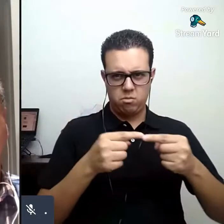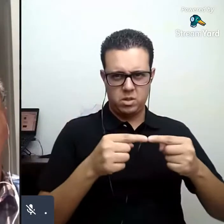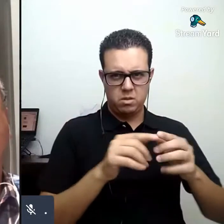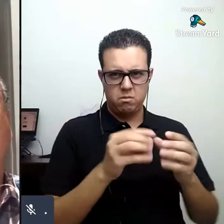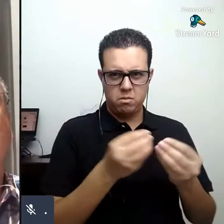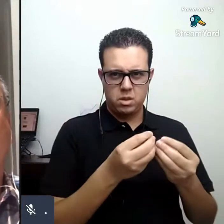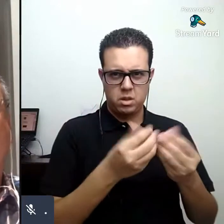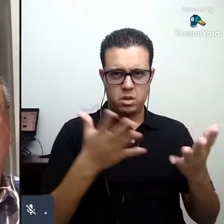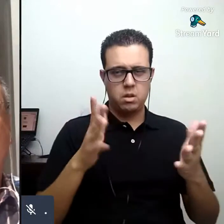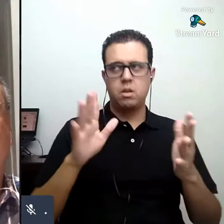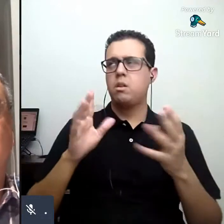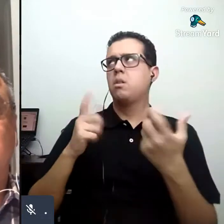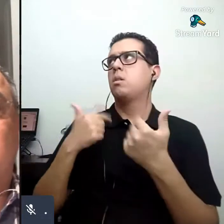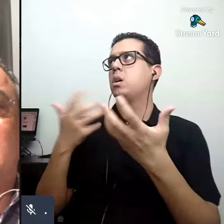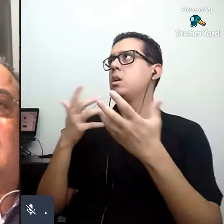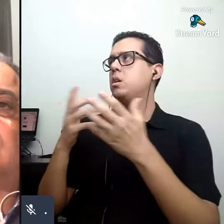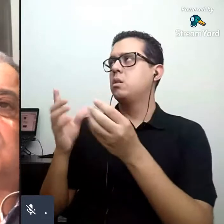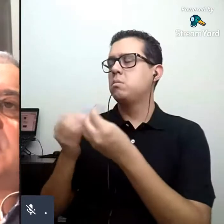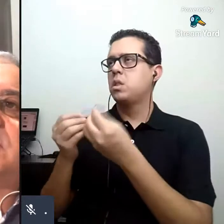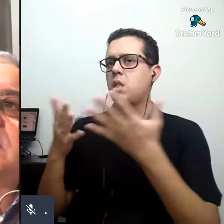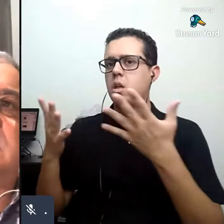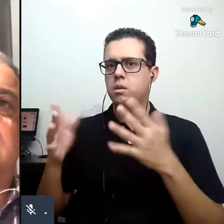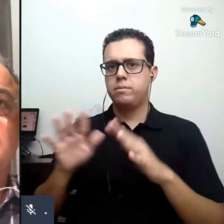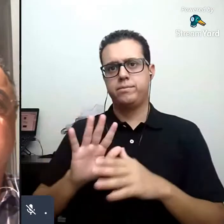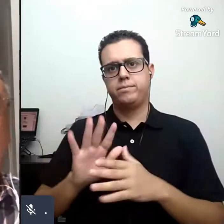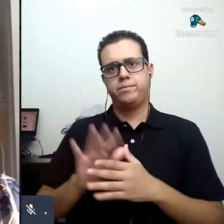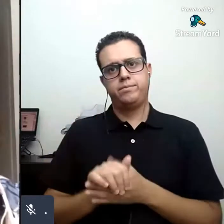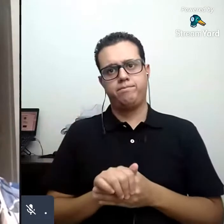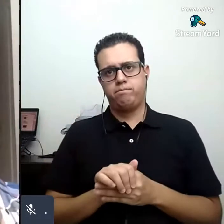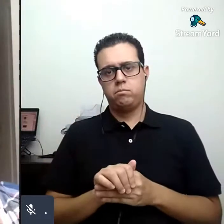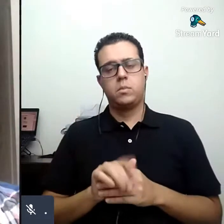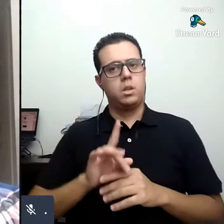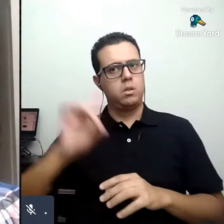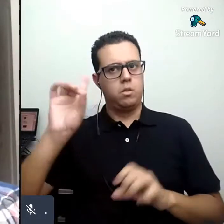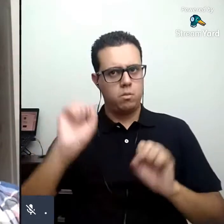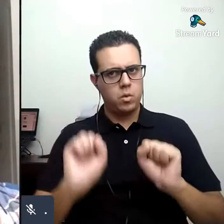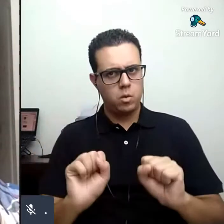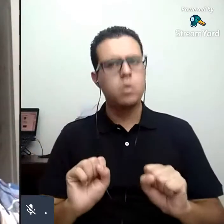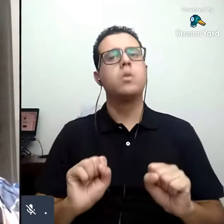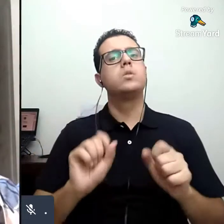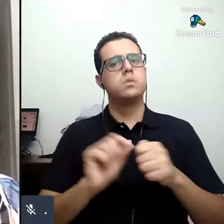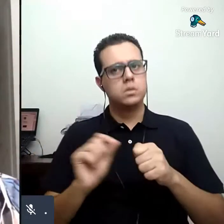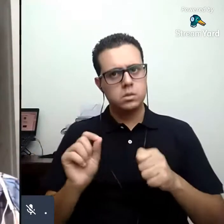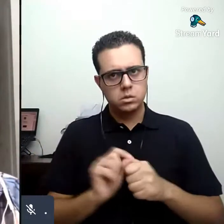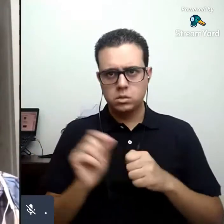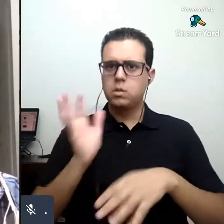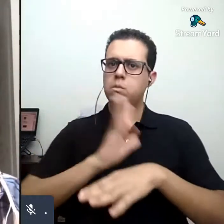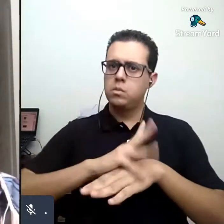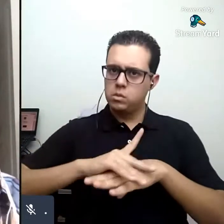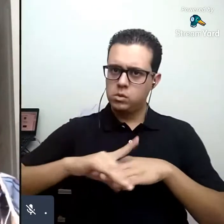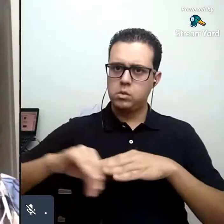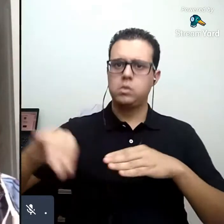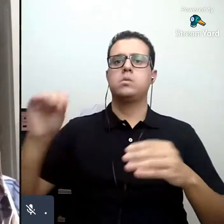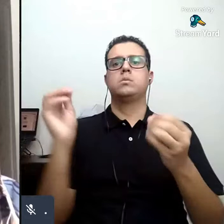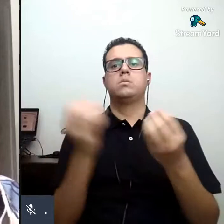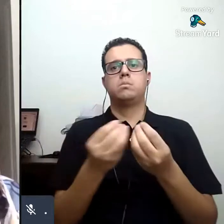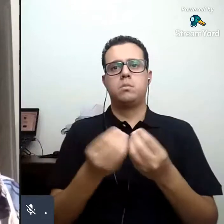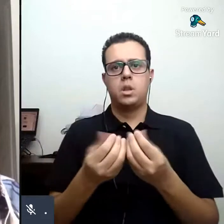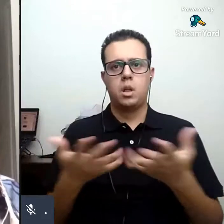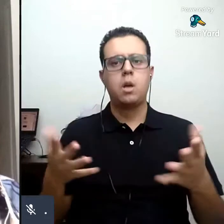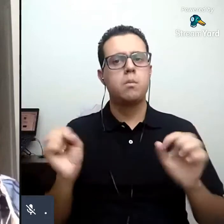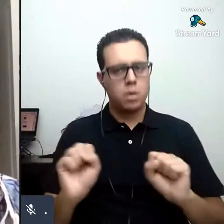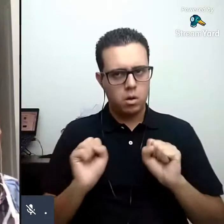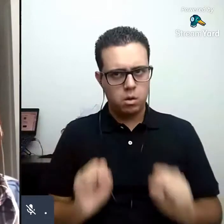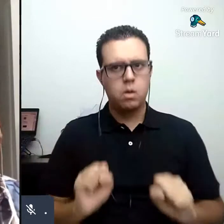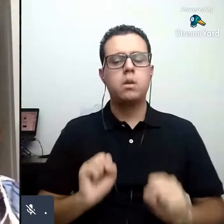vir a fazer na nossa vida. Deus pode fazer milagres e curas e outras coisas,